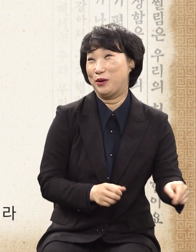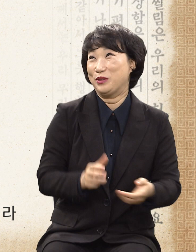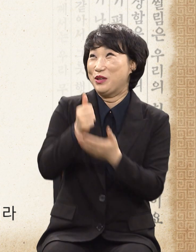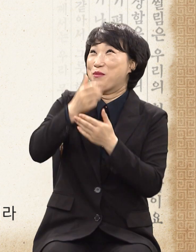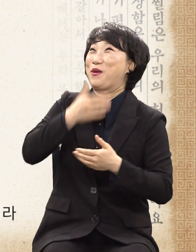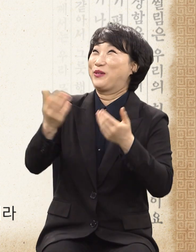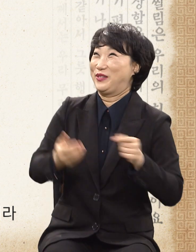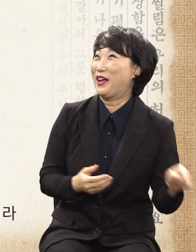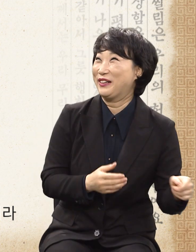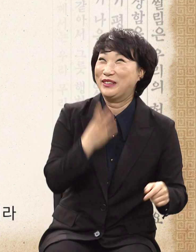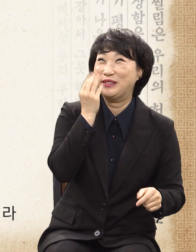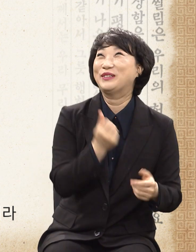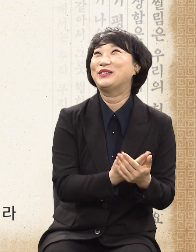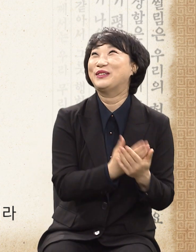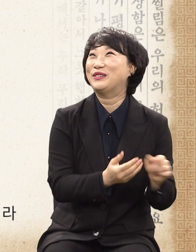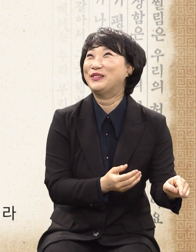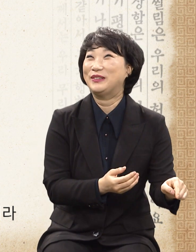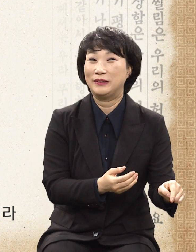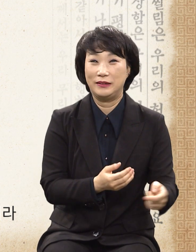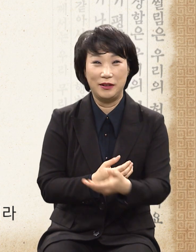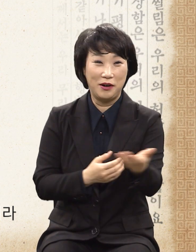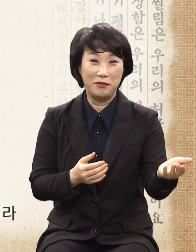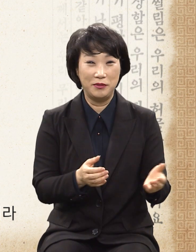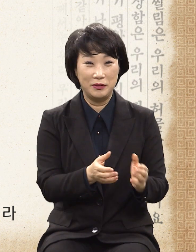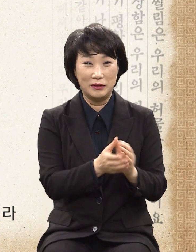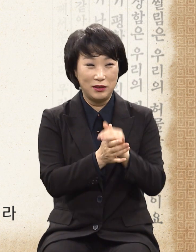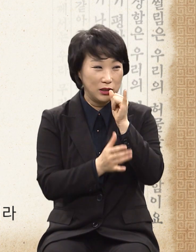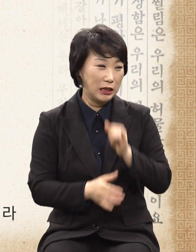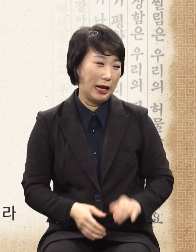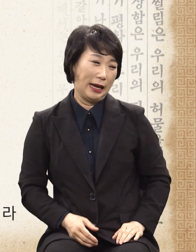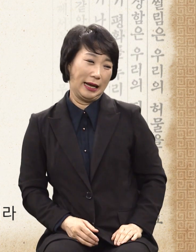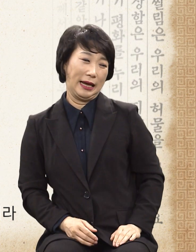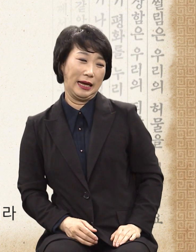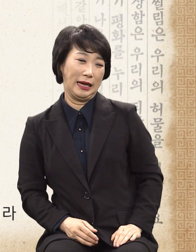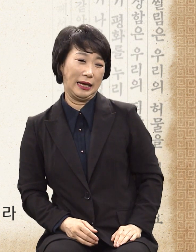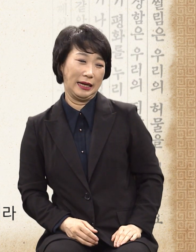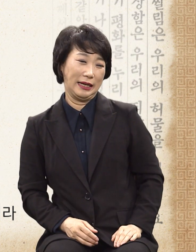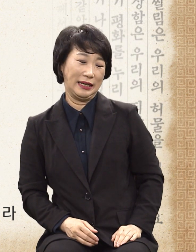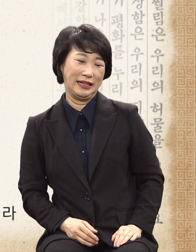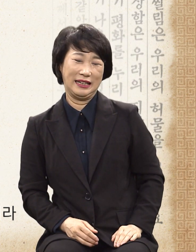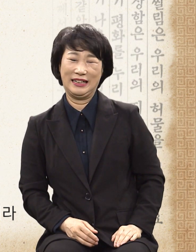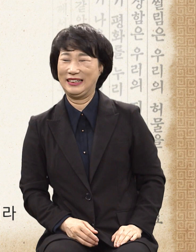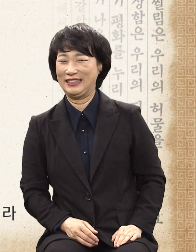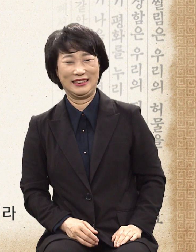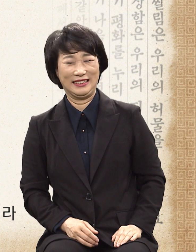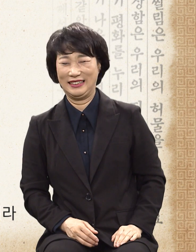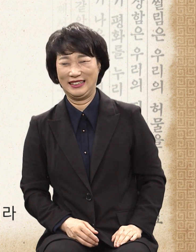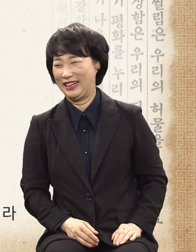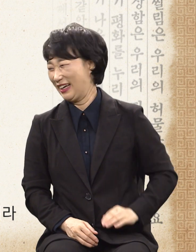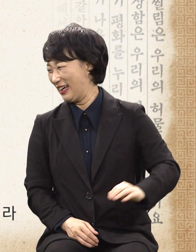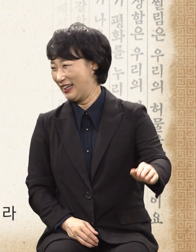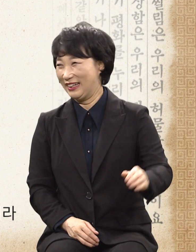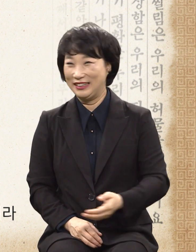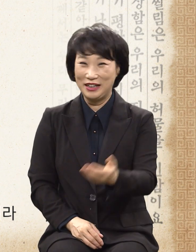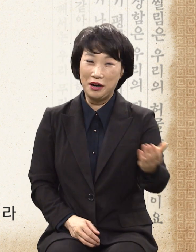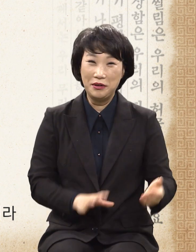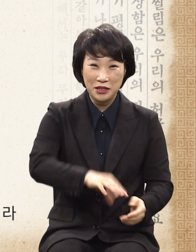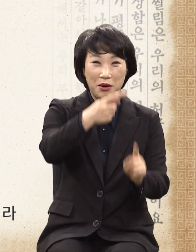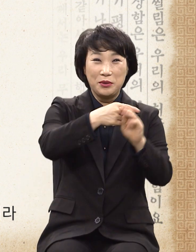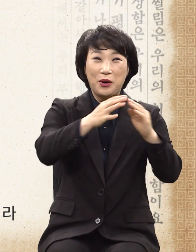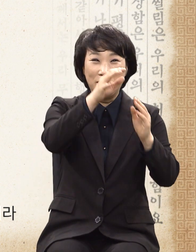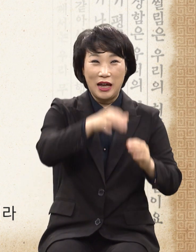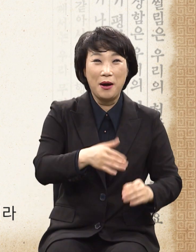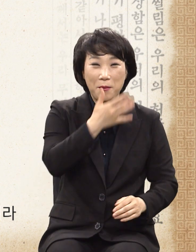축복해서 잘 되게 해주세요. 여러분 참 짜잔하지 않소? 응? 여러분 초대교회